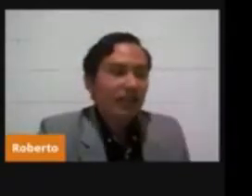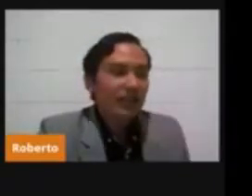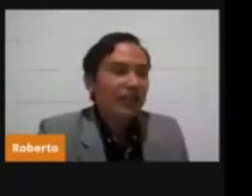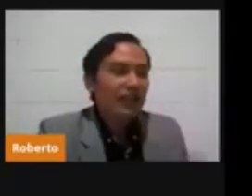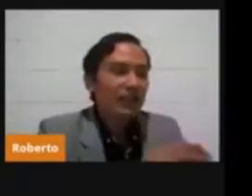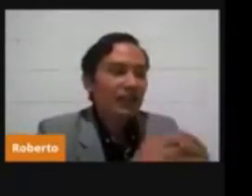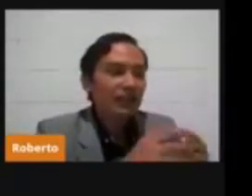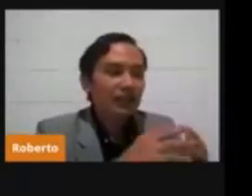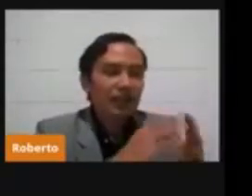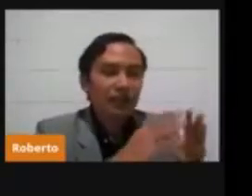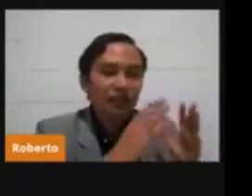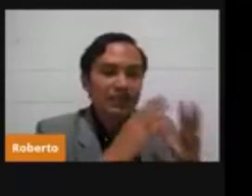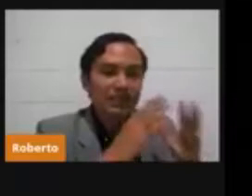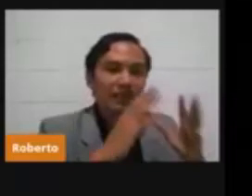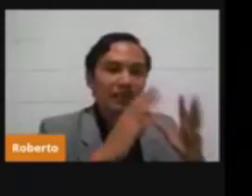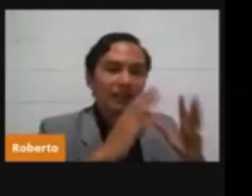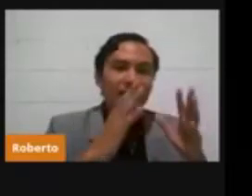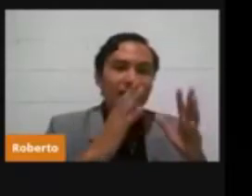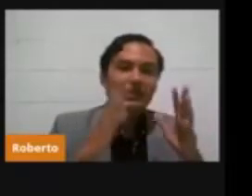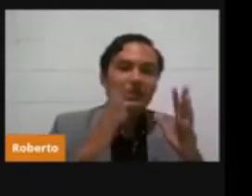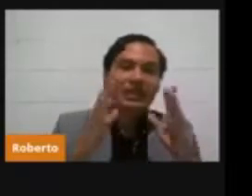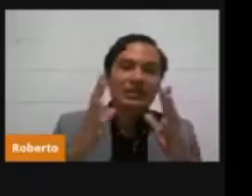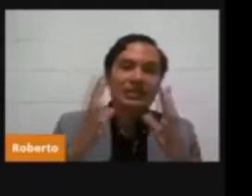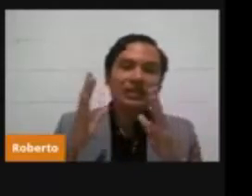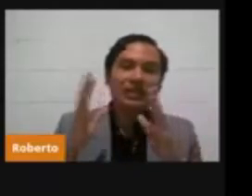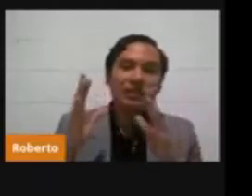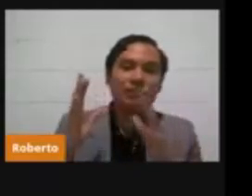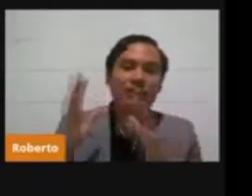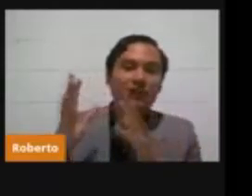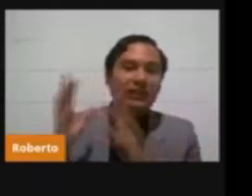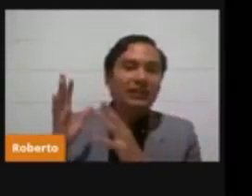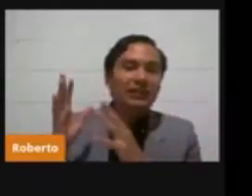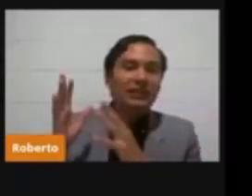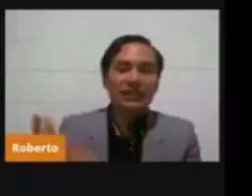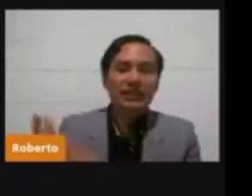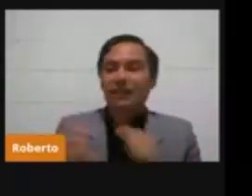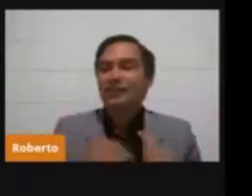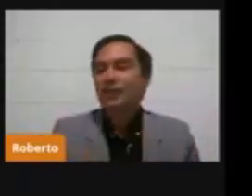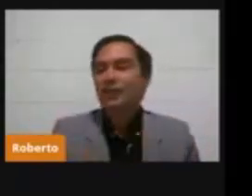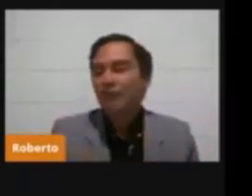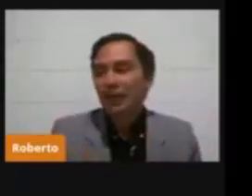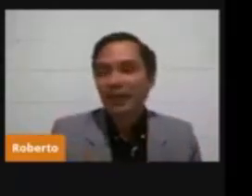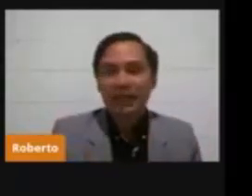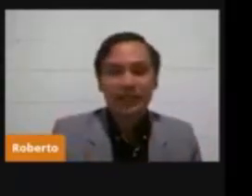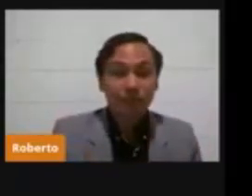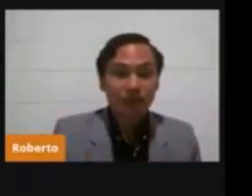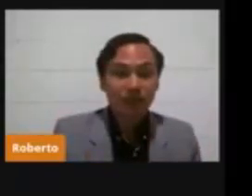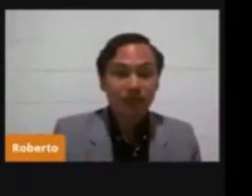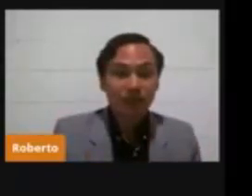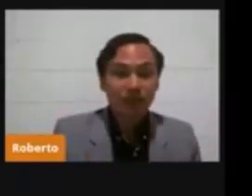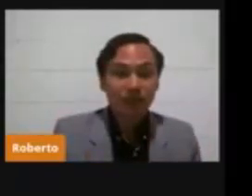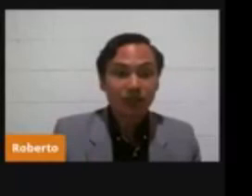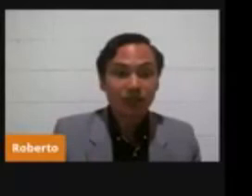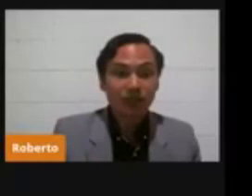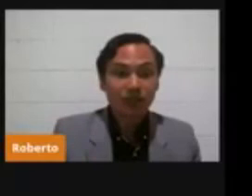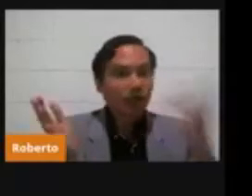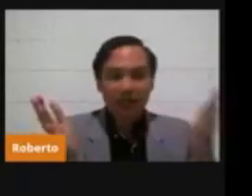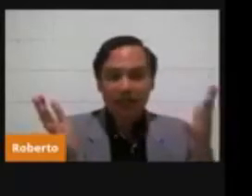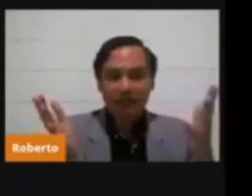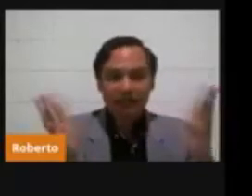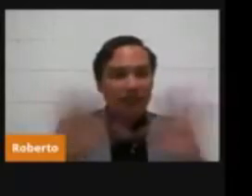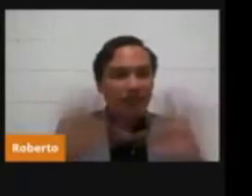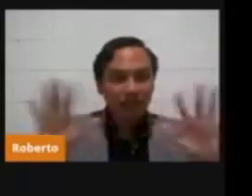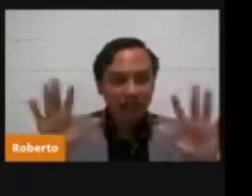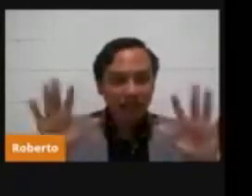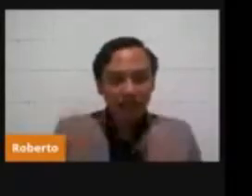edades y dentro de esas diferentes edades también tenemos diferentes necesidades. Somos